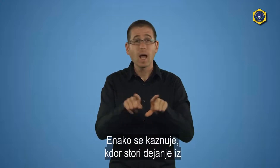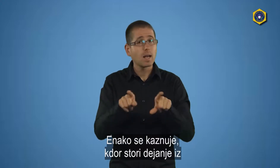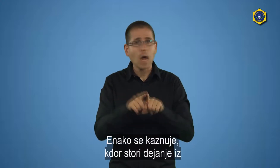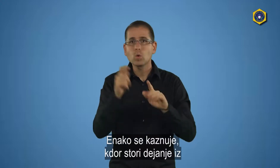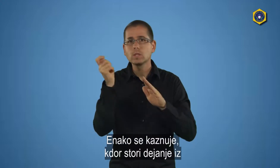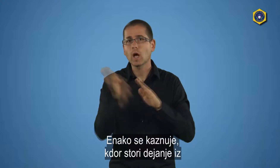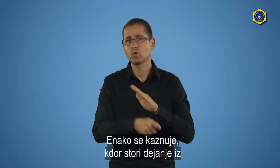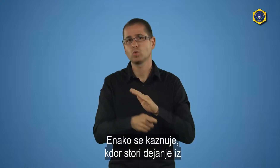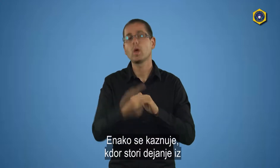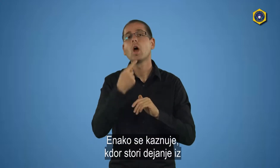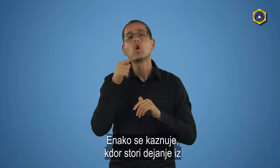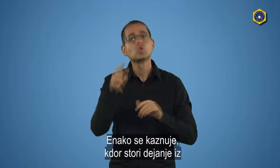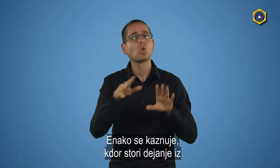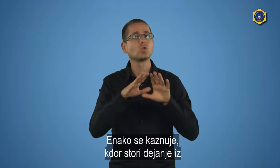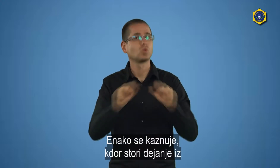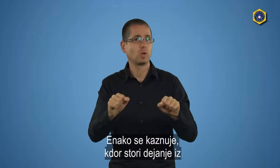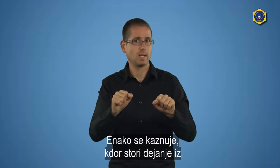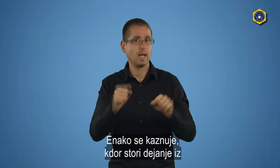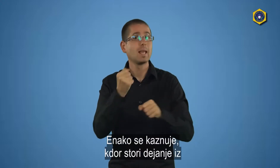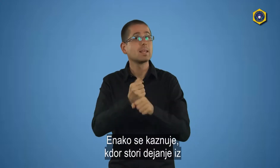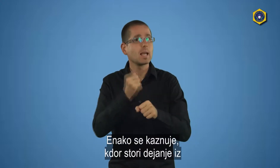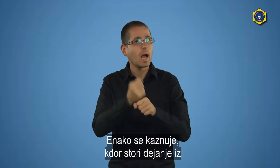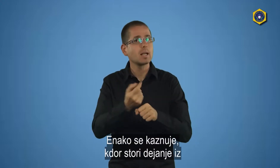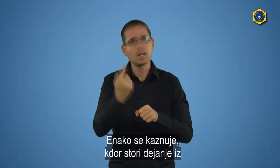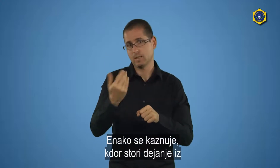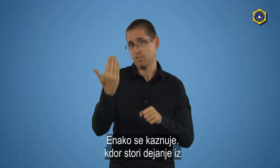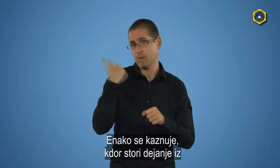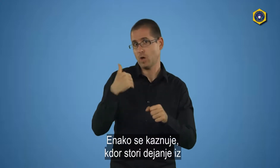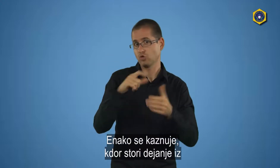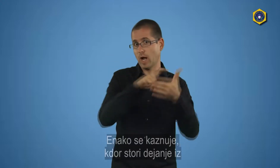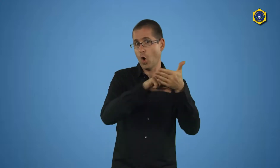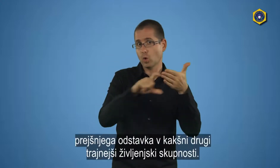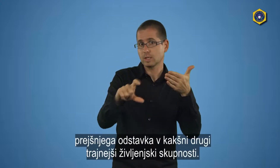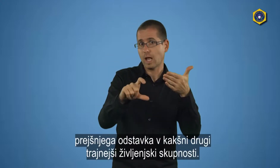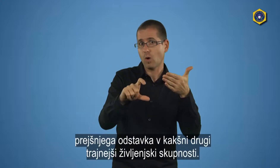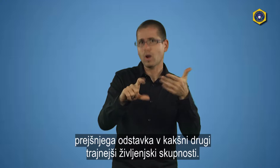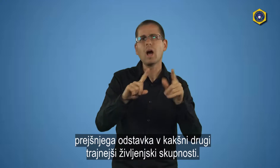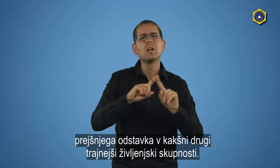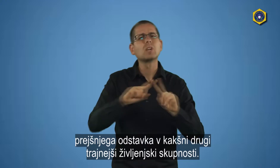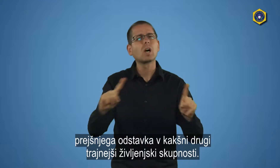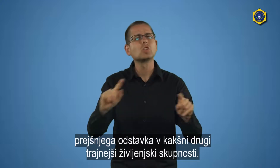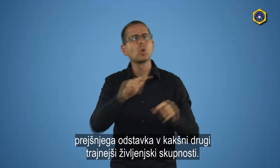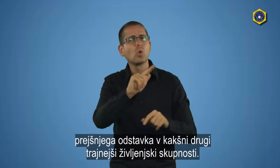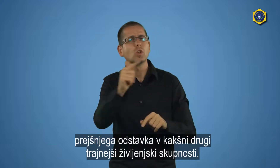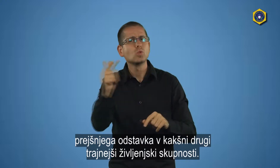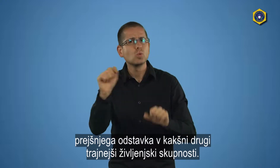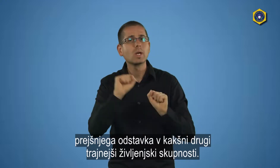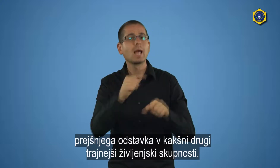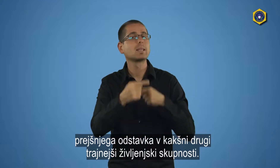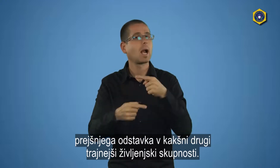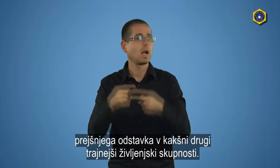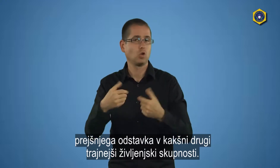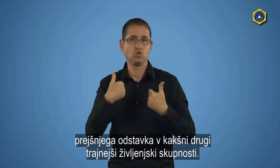Enako se kaznuje, kdor stori dejanje iz prejšnjega odstavka v kakšni drugi trajnejši življenjski